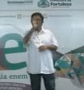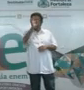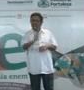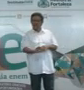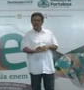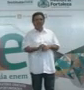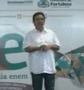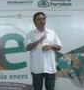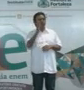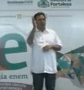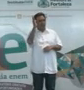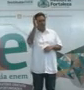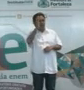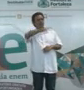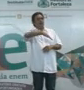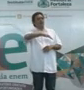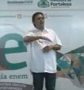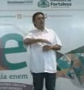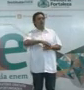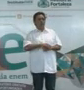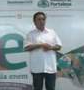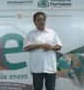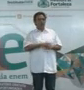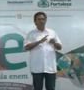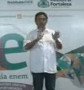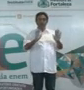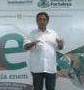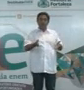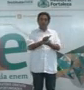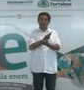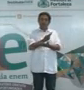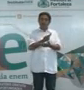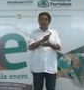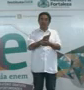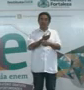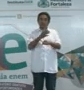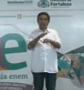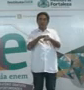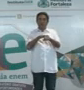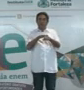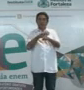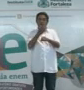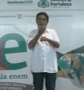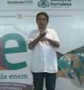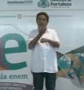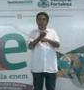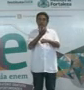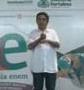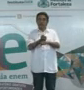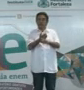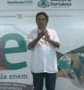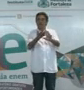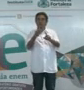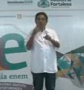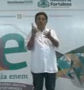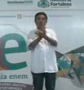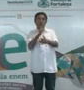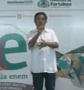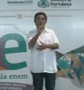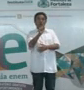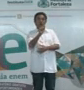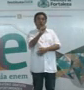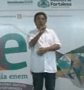de mal. Chegando inclusive a agravar as relações em 2002, quando Bushinho, professor, por que você